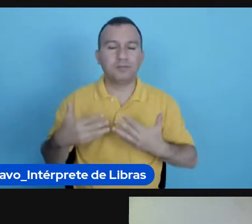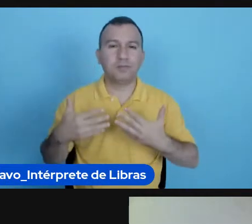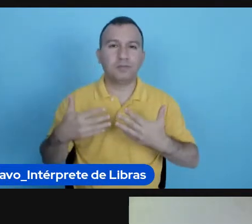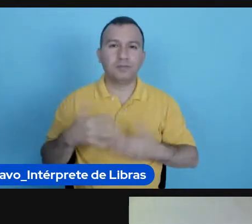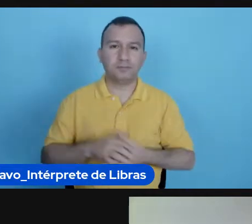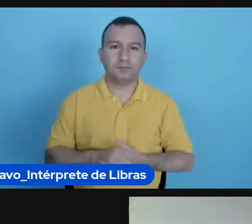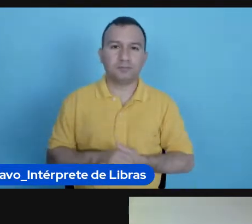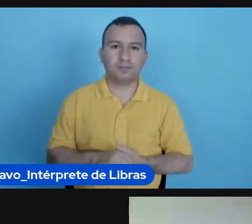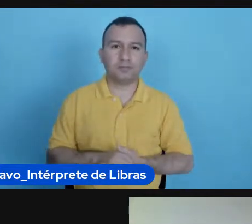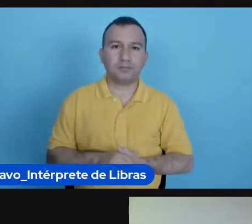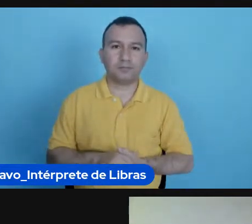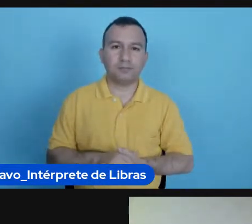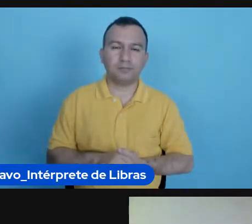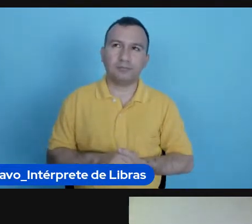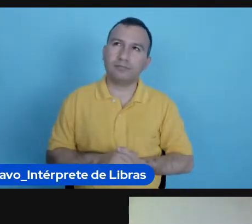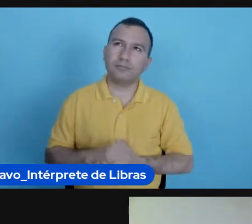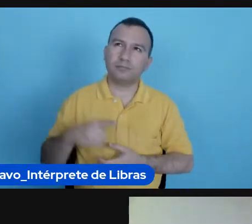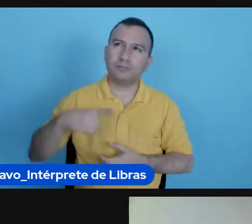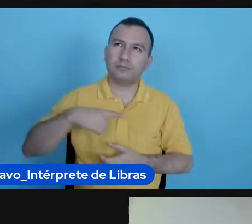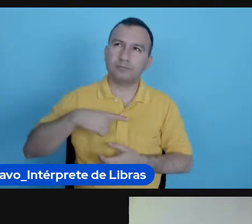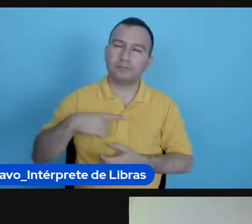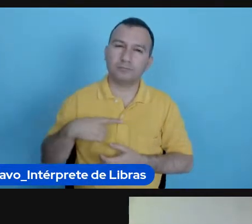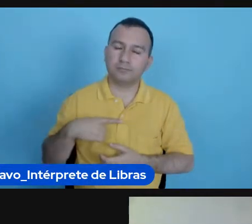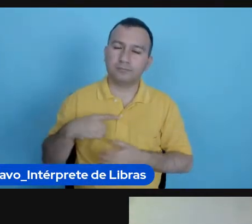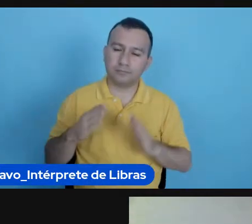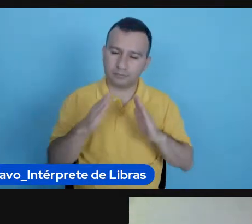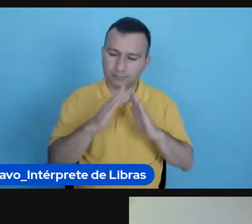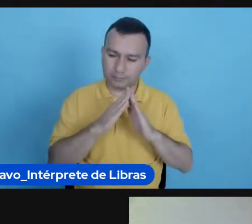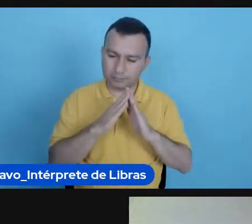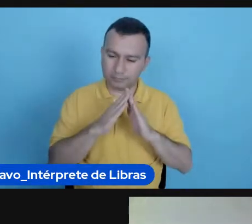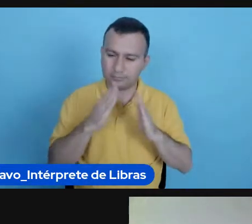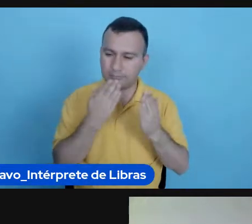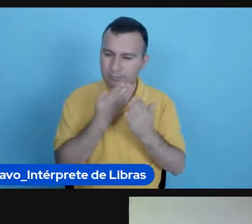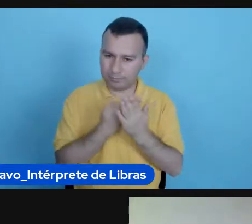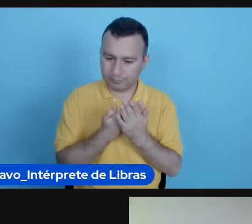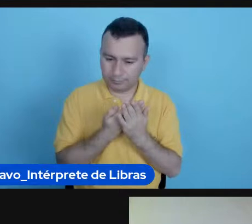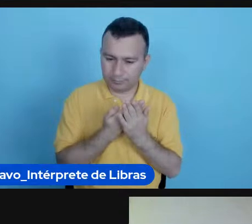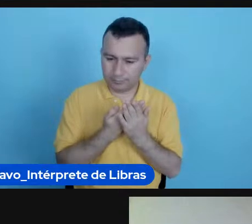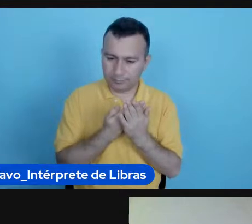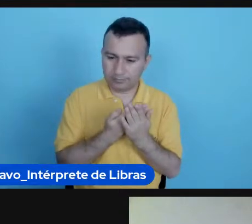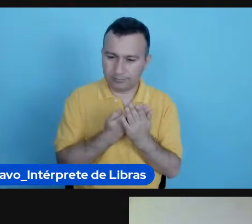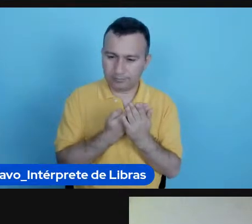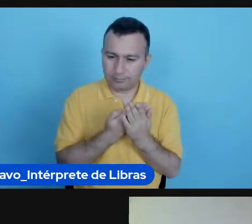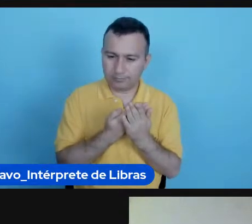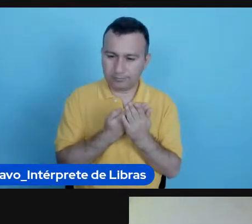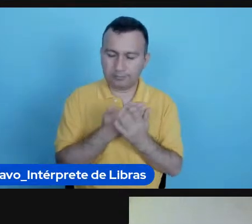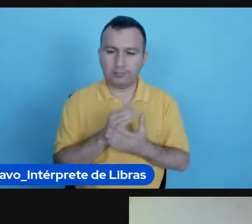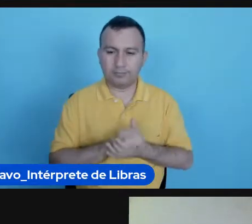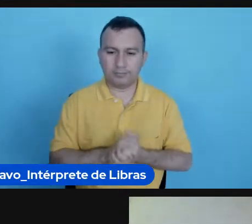quando uma das escolas ou as escolas traz uma forma, né,